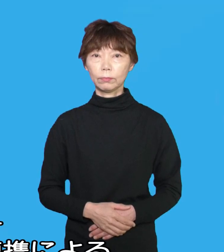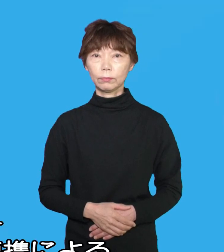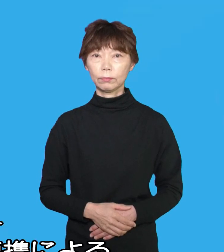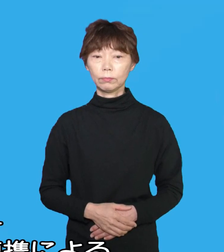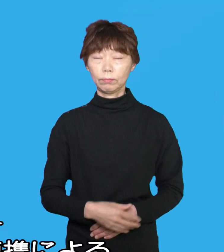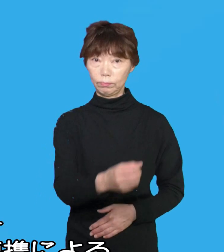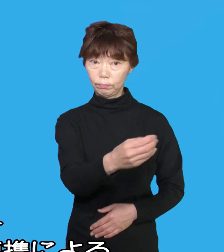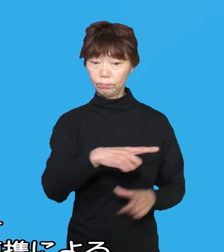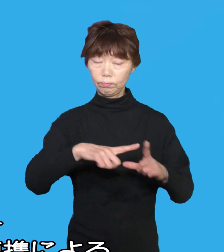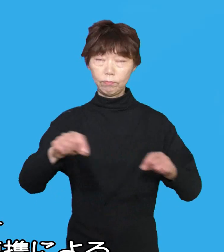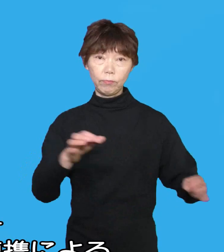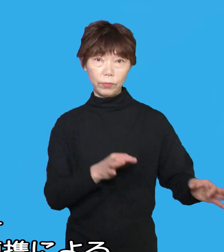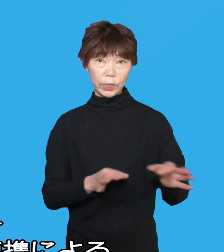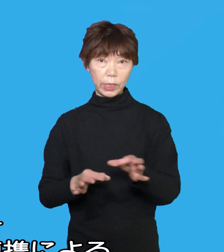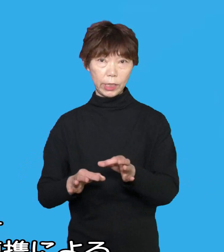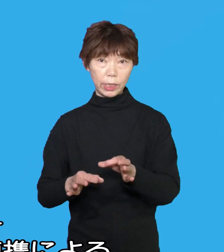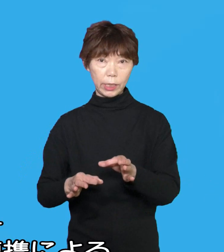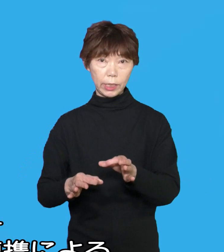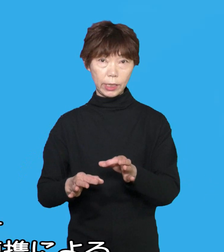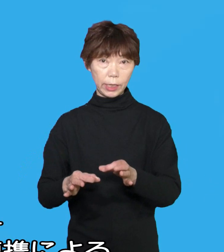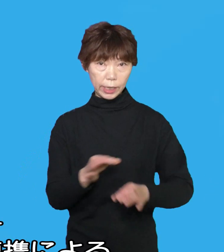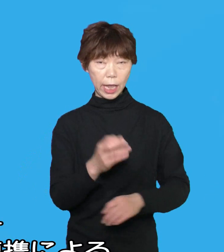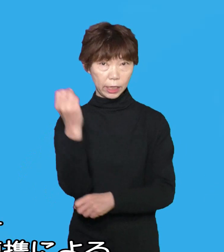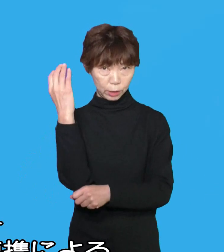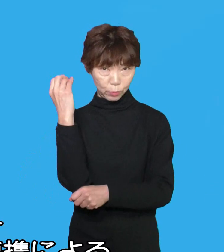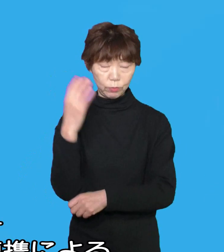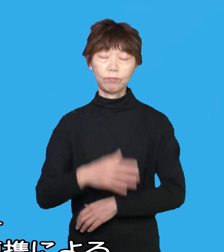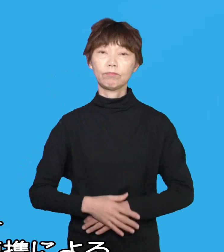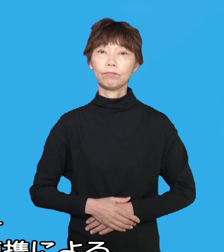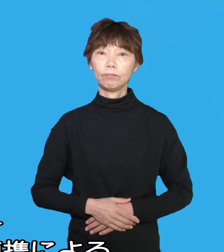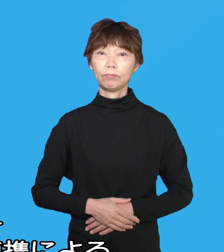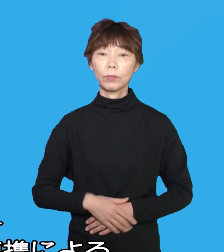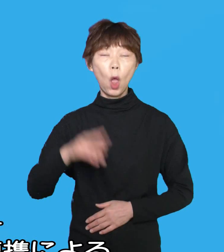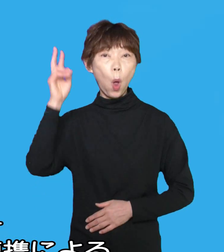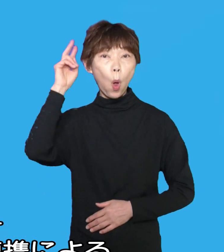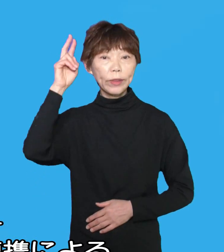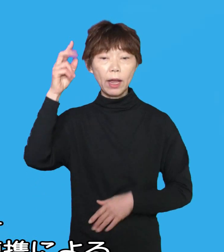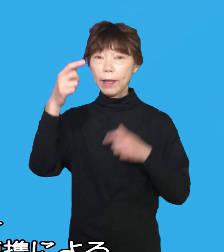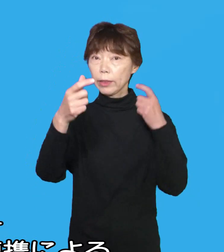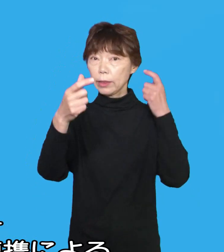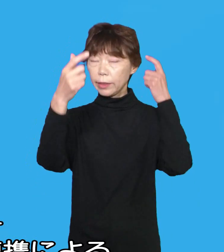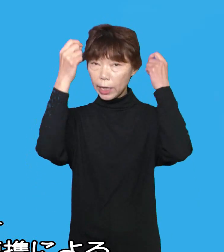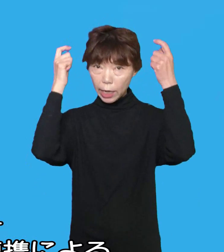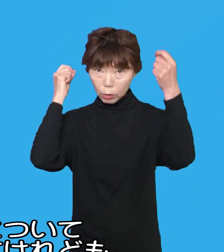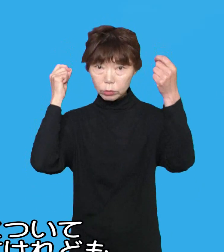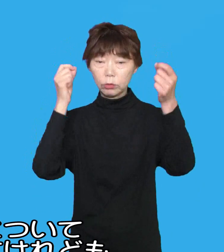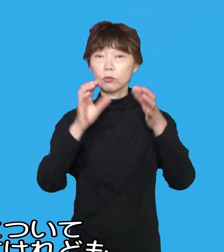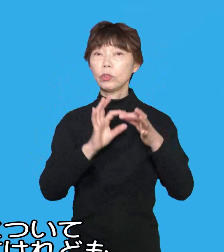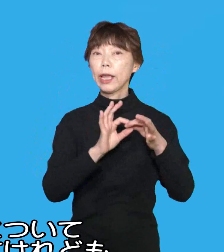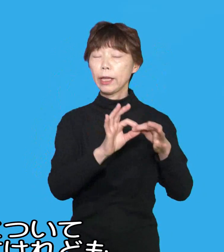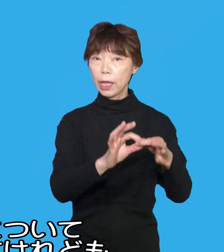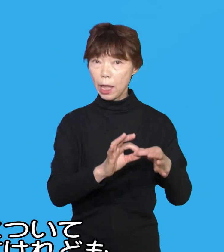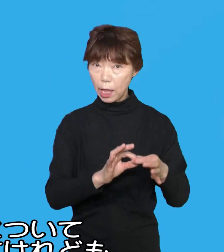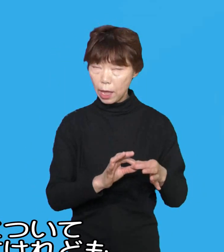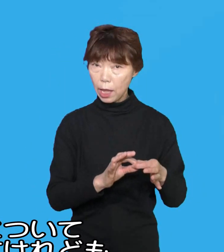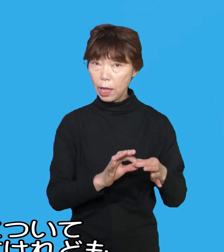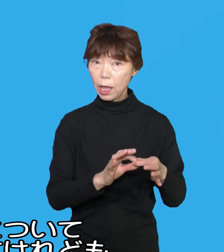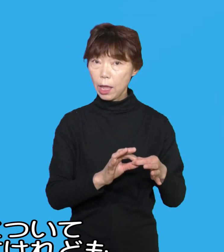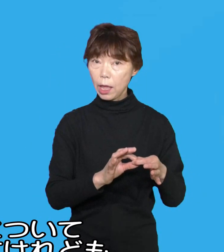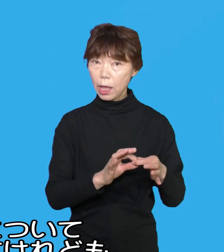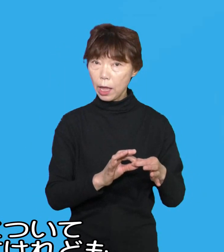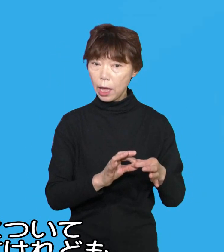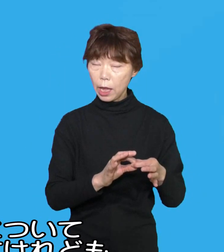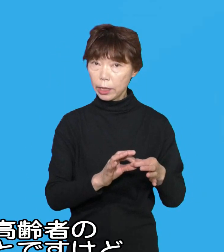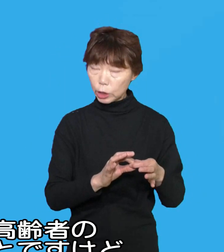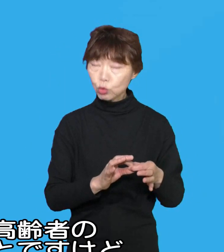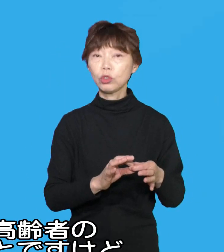日経新聞の塩田です。この大阪大学 と連携によるその実証プロジェクトについてお伺いしたいん